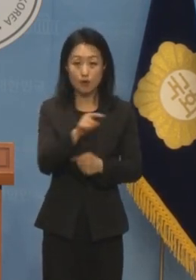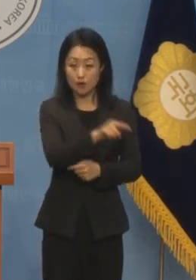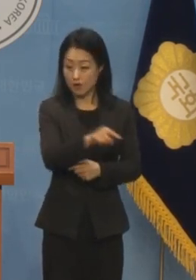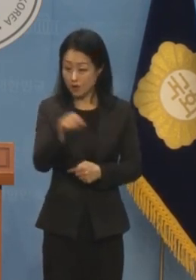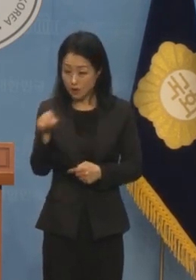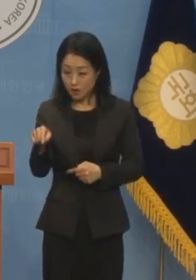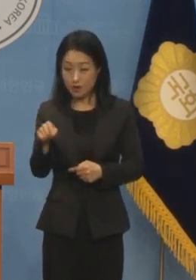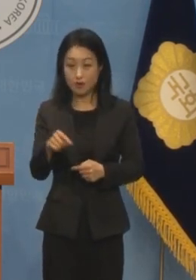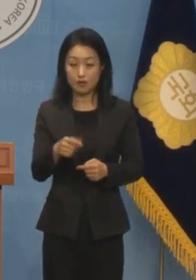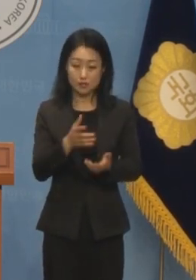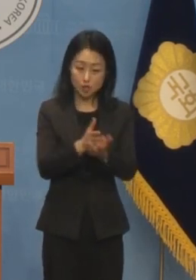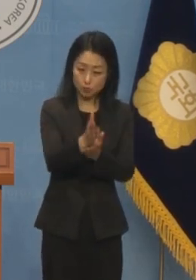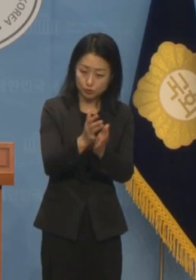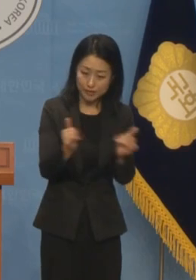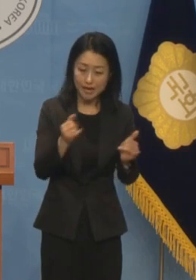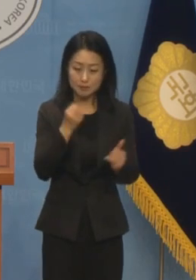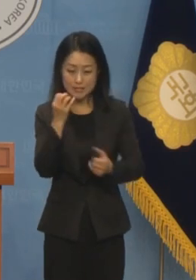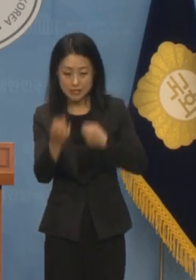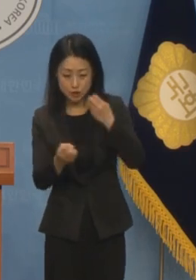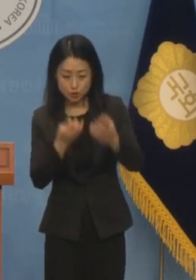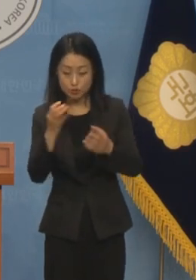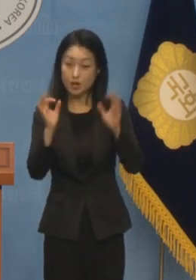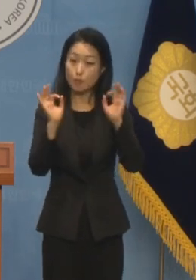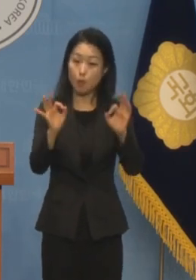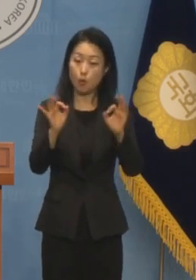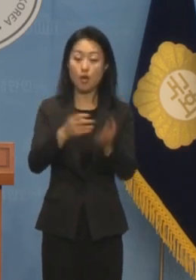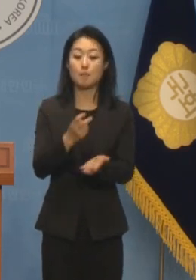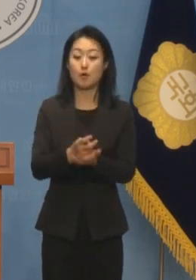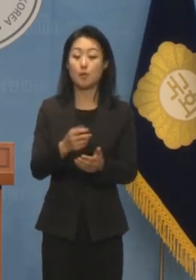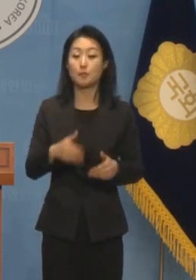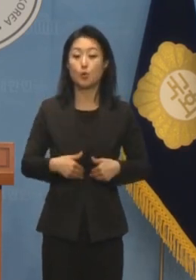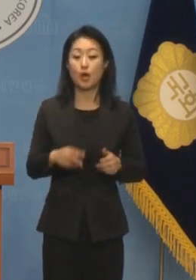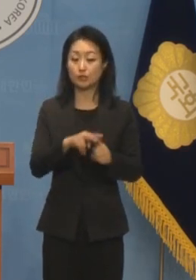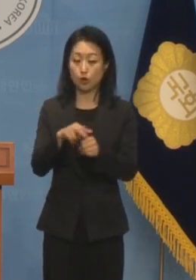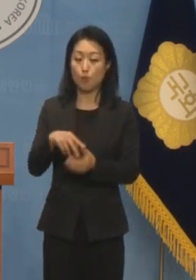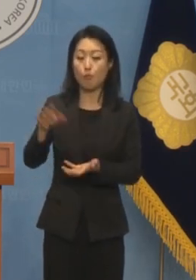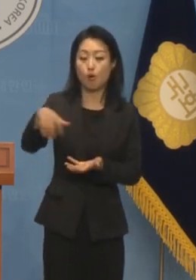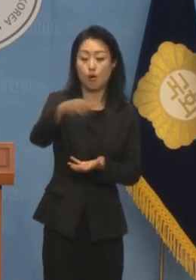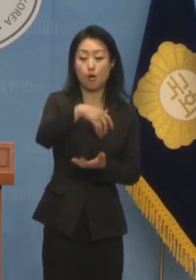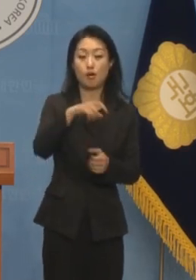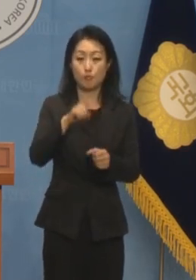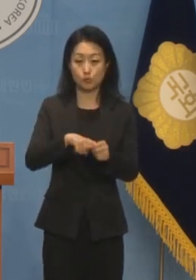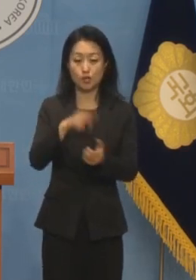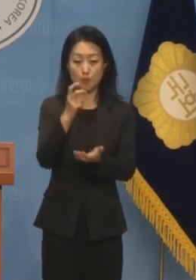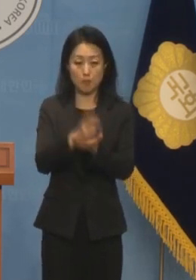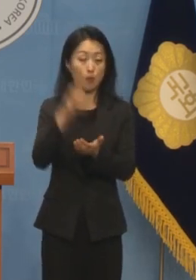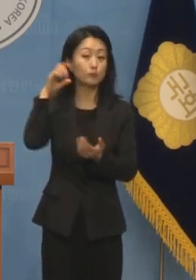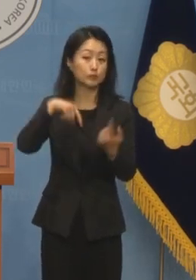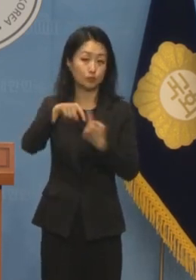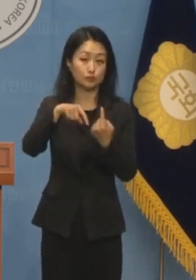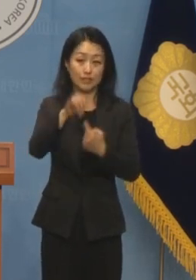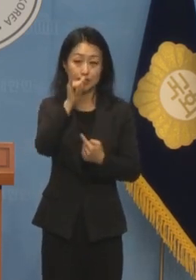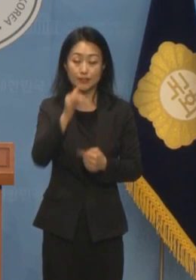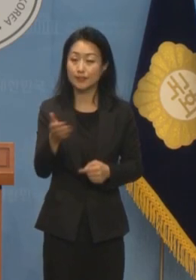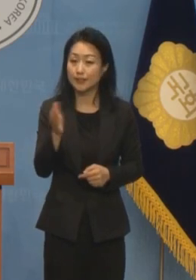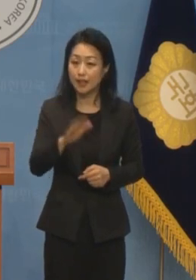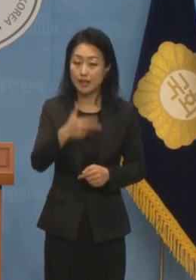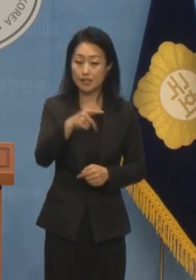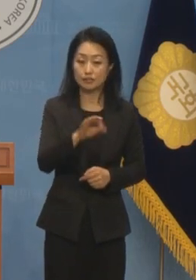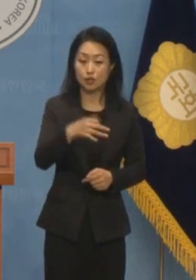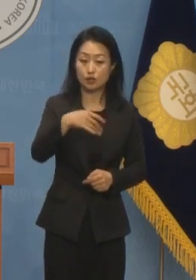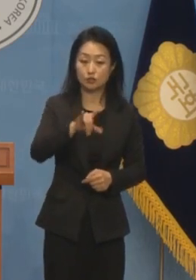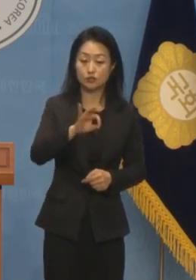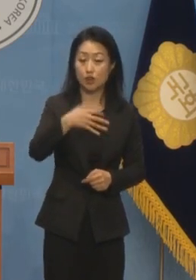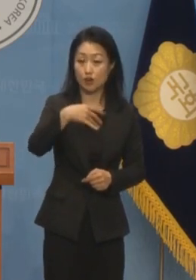이해관계자들과 전문가들의 진술을 들어서 입법에 필요한 정보를 얻기 위한 자리입니다. 그럼에도 정청래